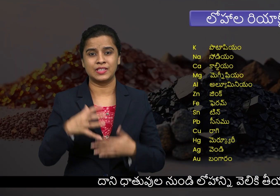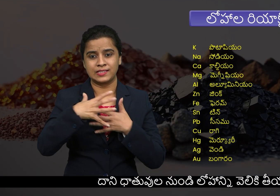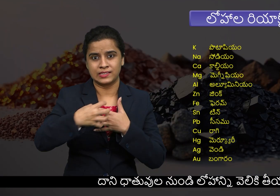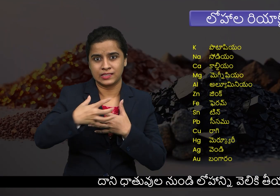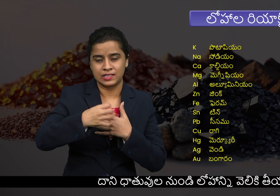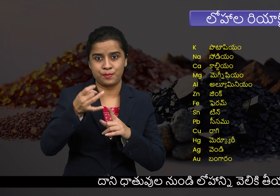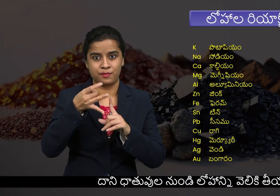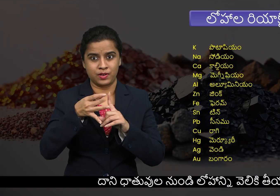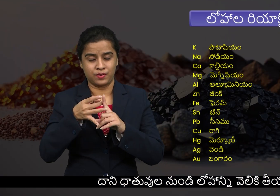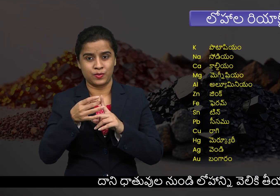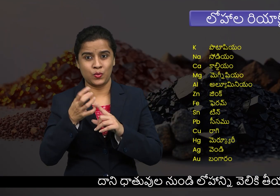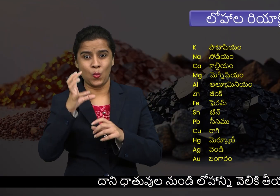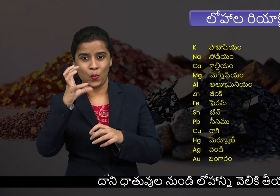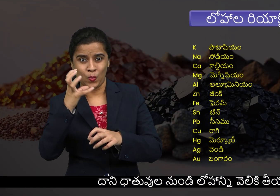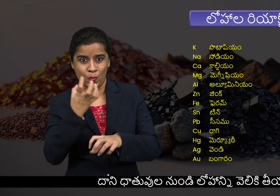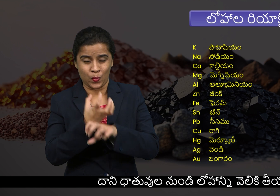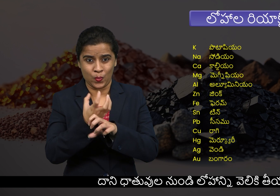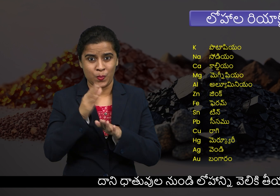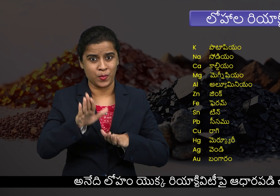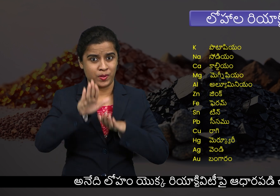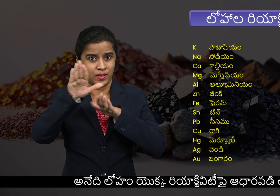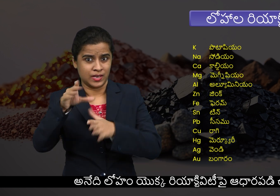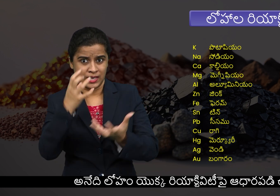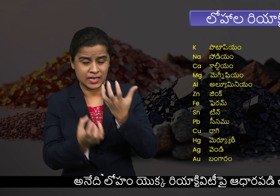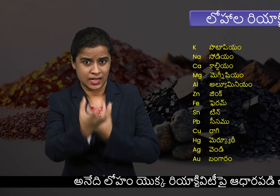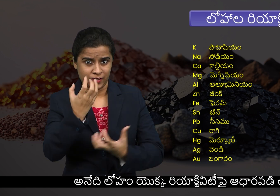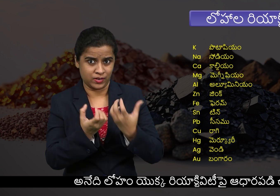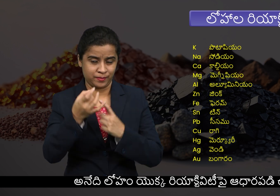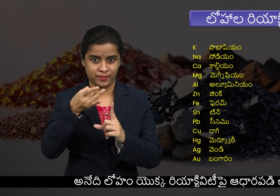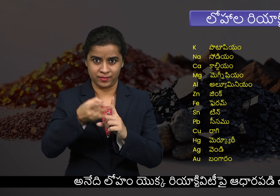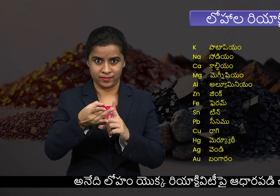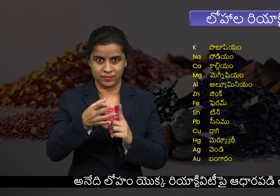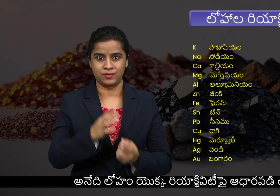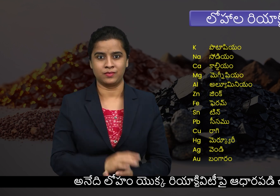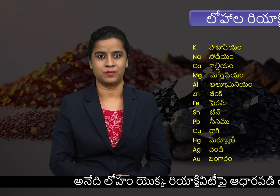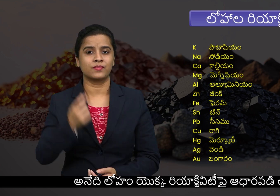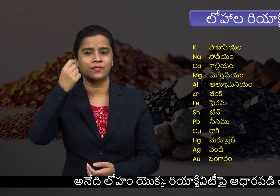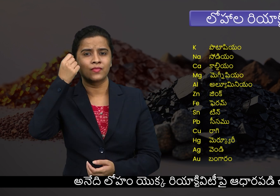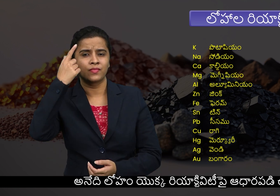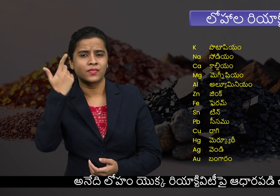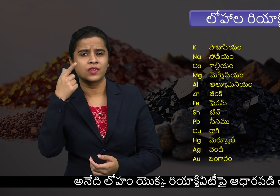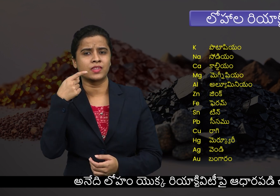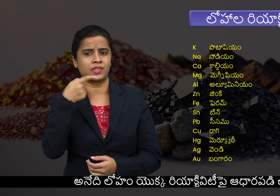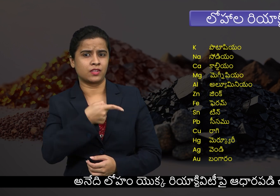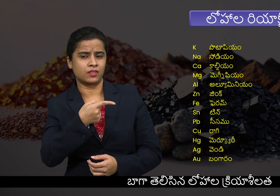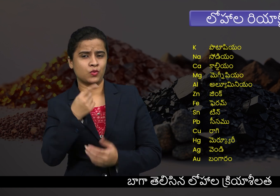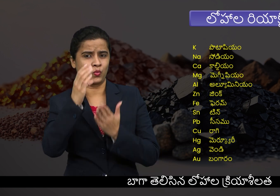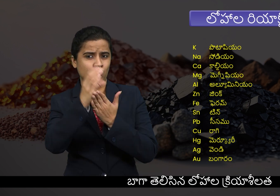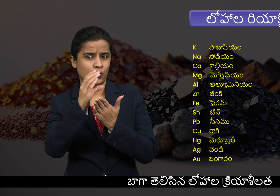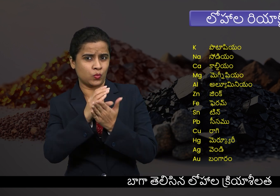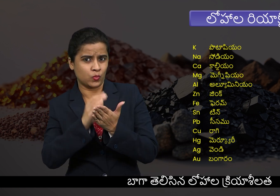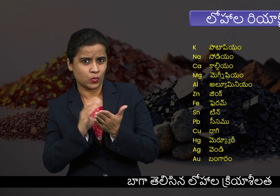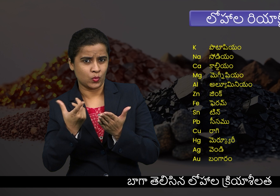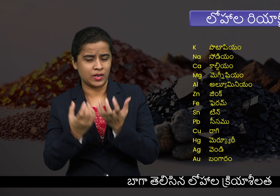దాని ధాతువుల నుండి లోహాన్ని వెలికితీయడం అనేది లోహం యొక్క రియాక్టివిటీపై ఆధారపడి ఉంటుంది.